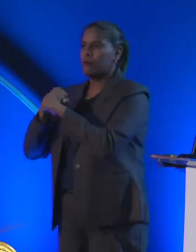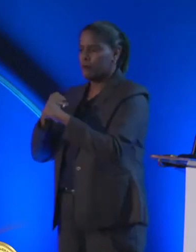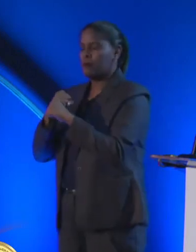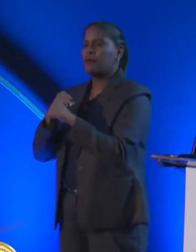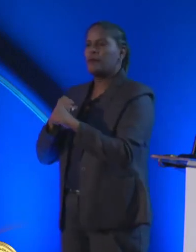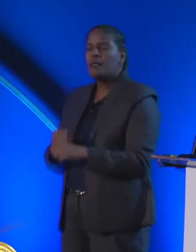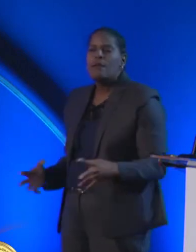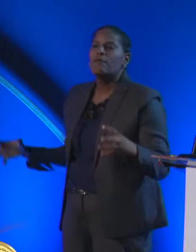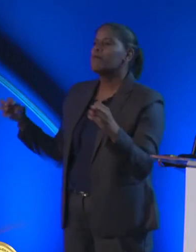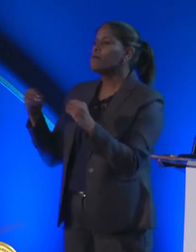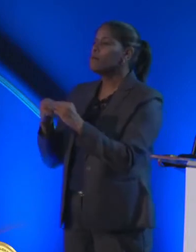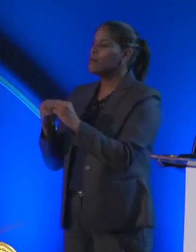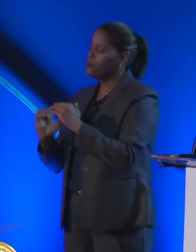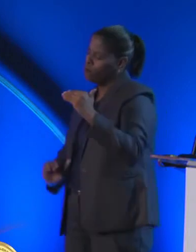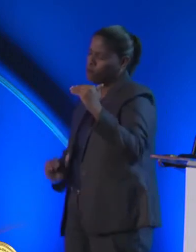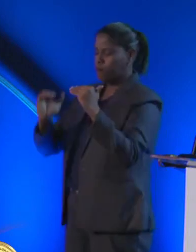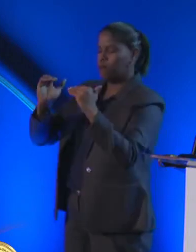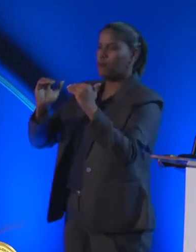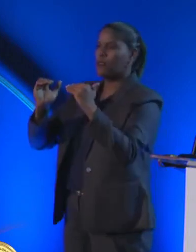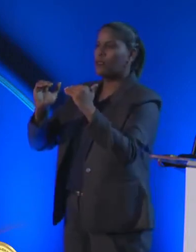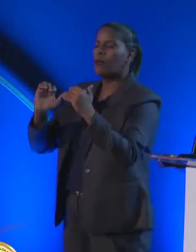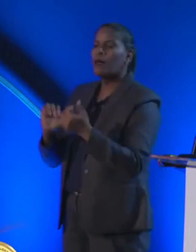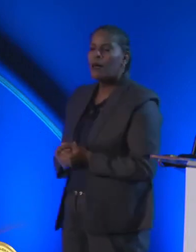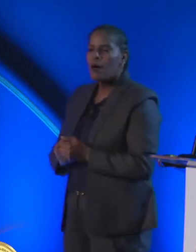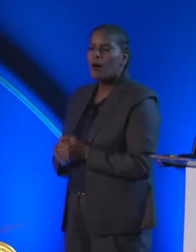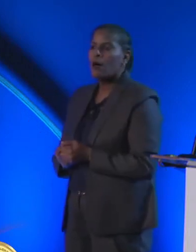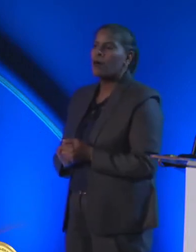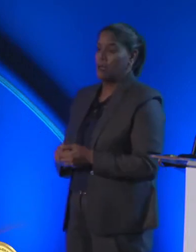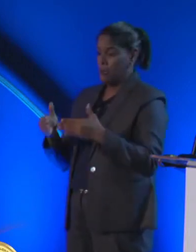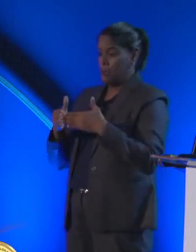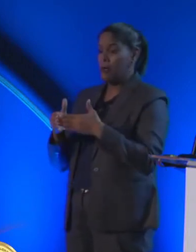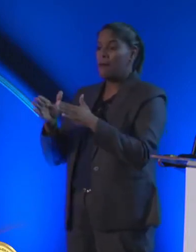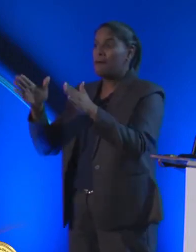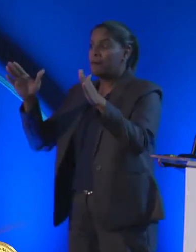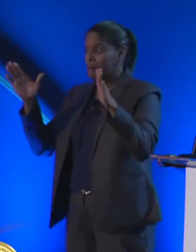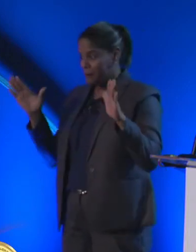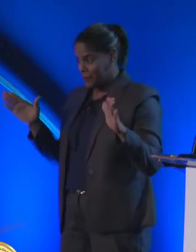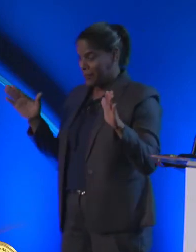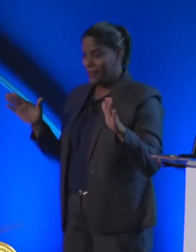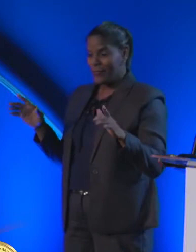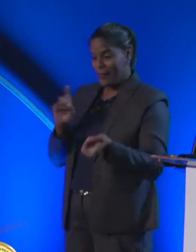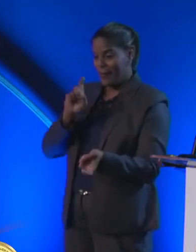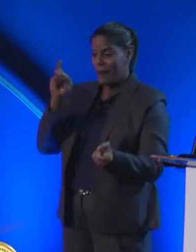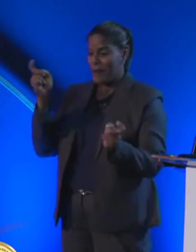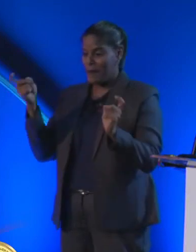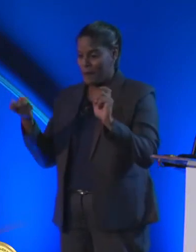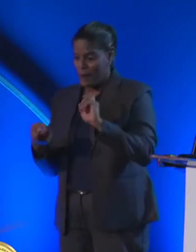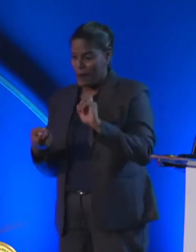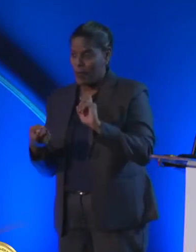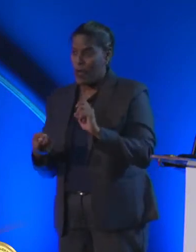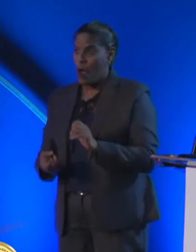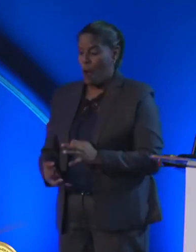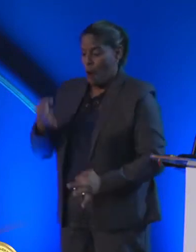vez más igualitario mediante la ampliación y la mejora del marco